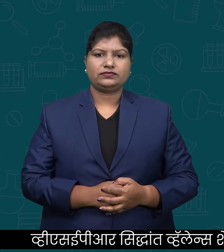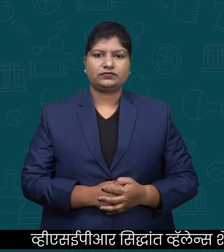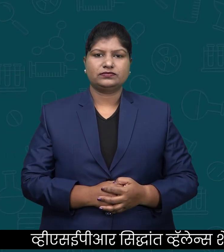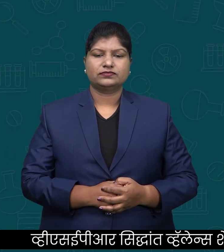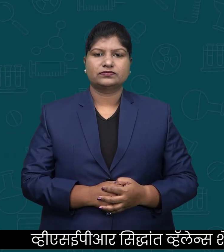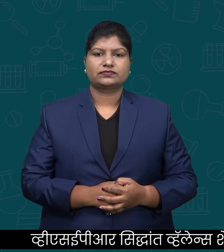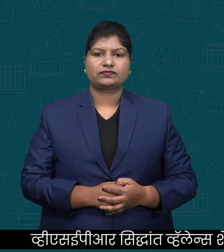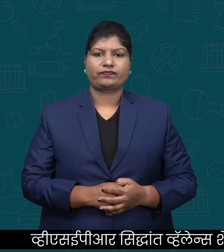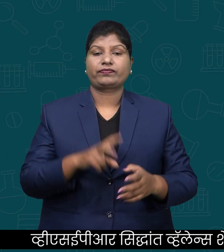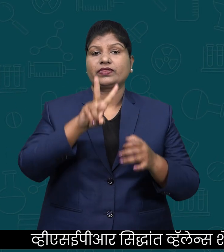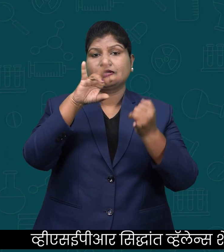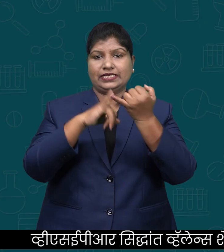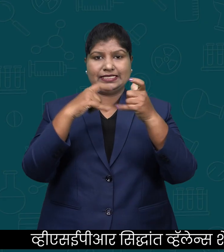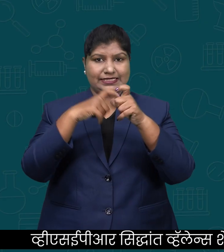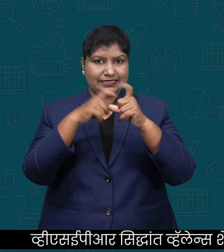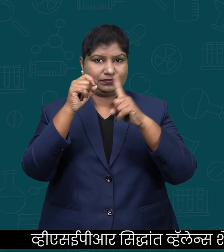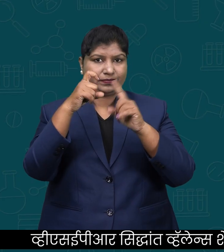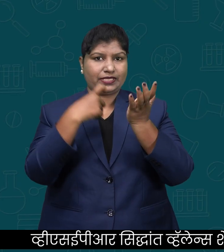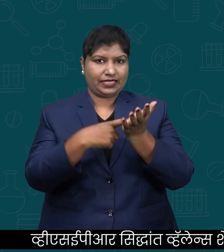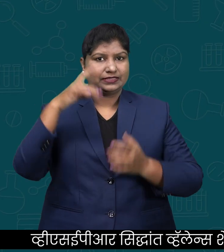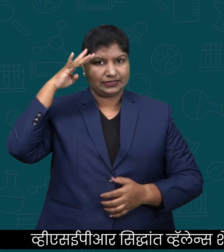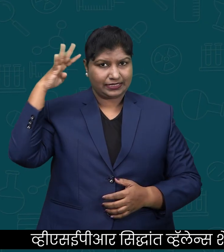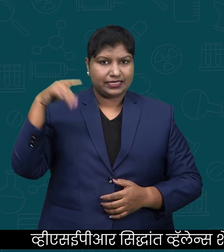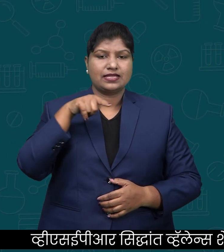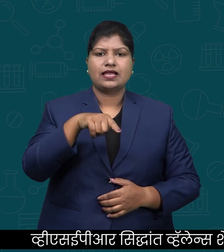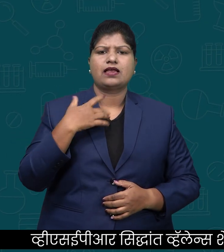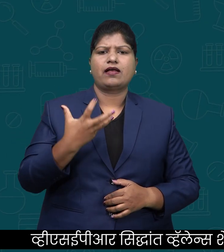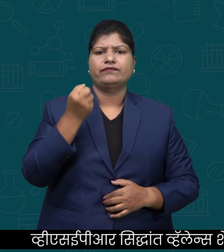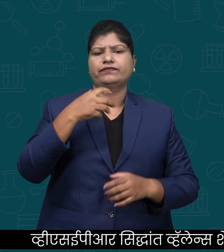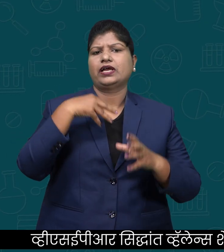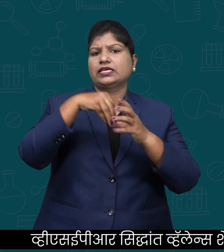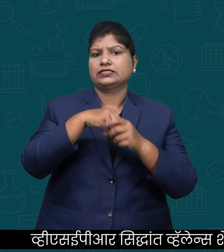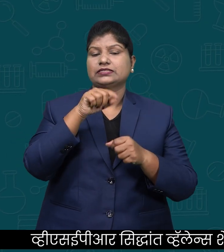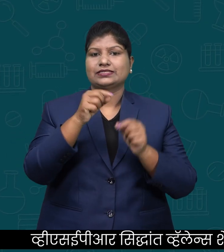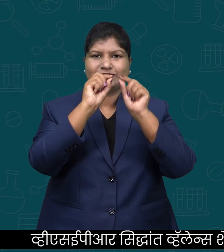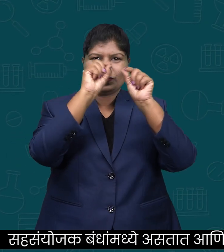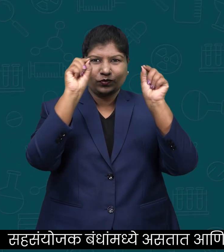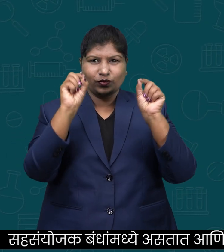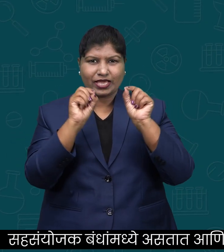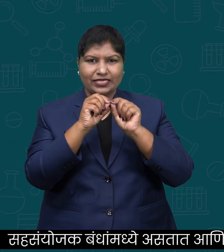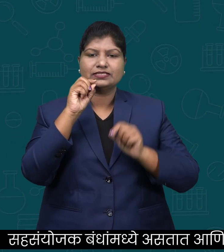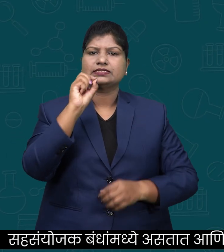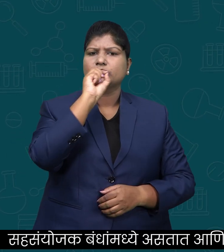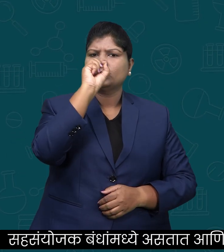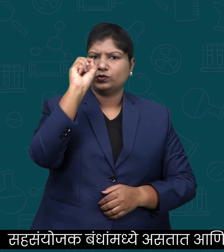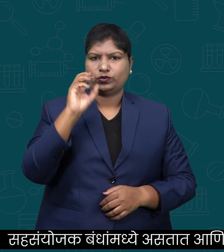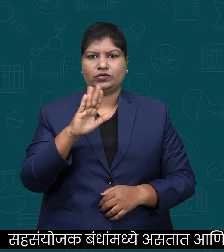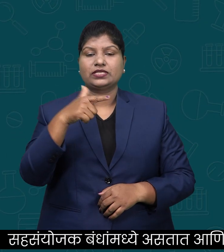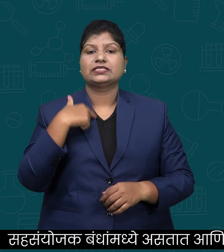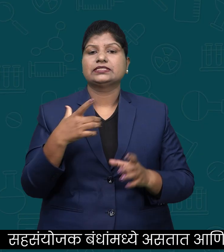1. VSPR सिद्धांत व्हॅलेन्स शेलमधील इलेक्ट्रॉन्सचा विचार करते जे सहसंयोजक बंधांमध्ये असतात